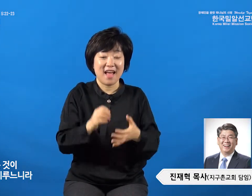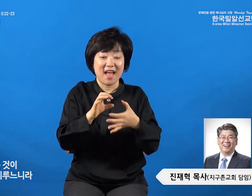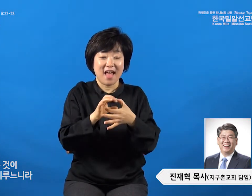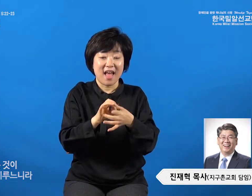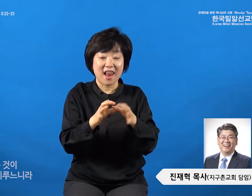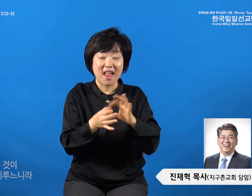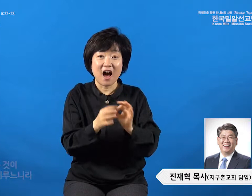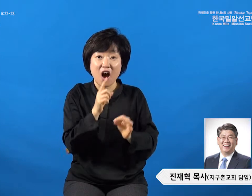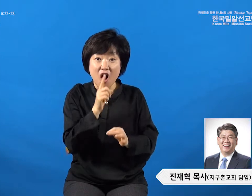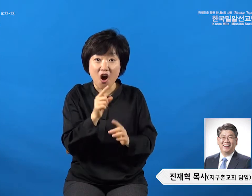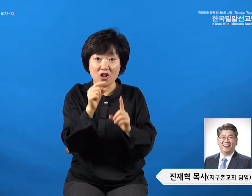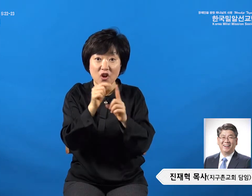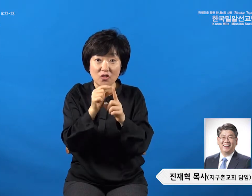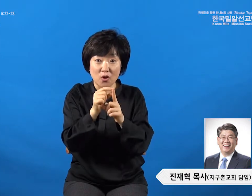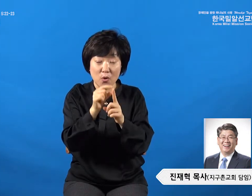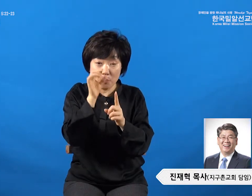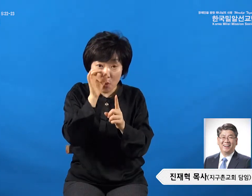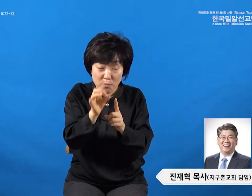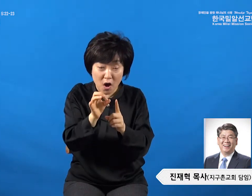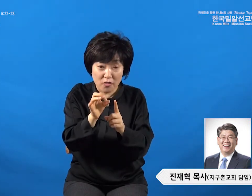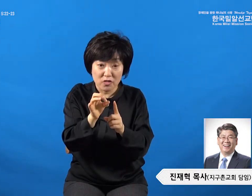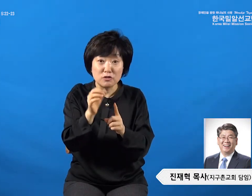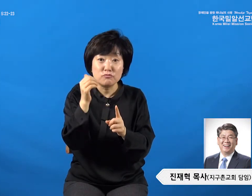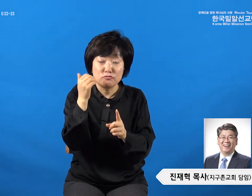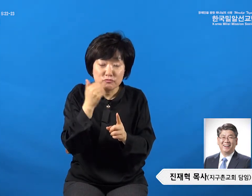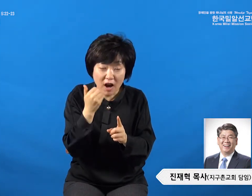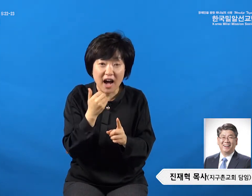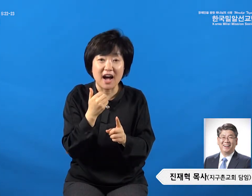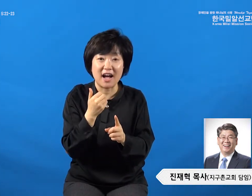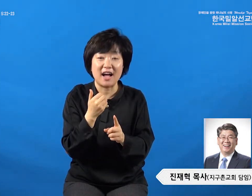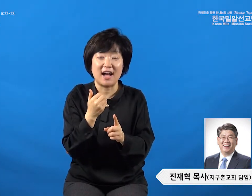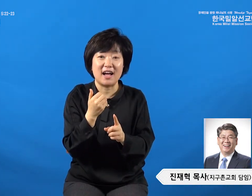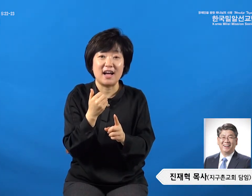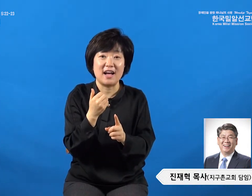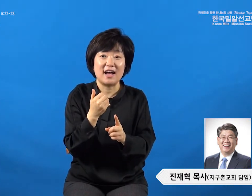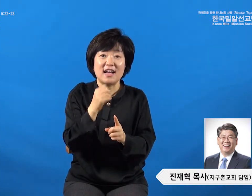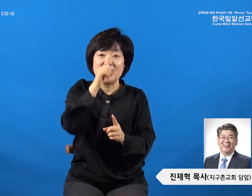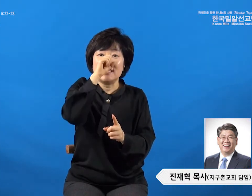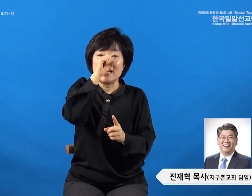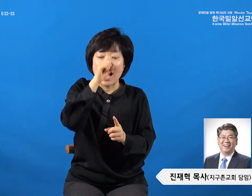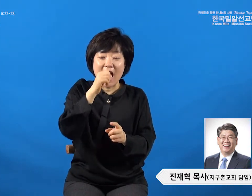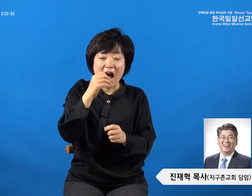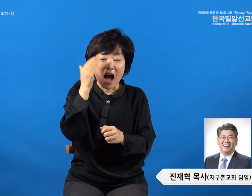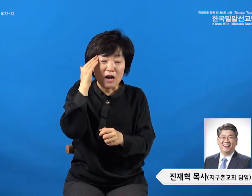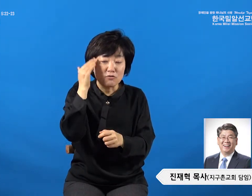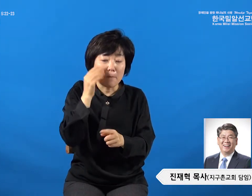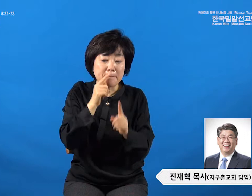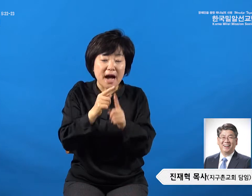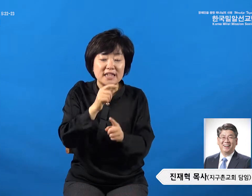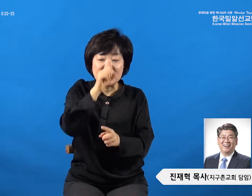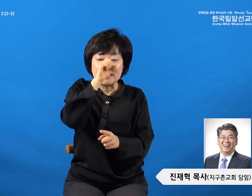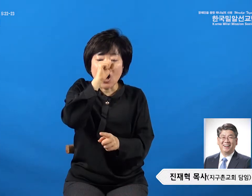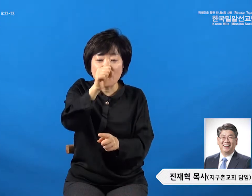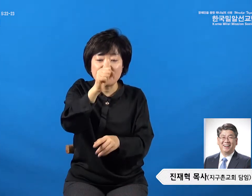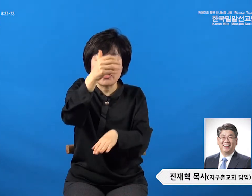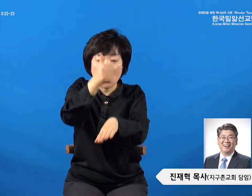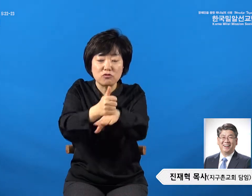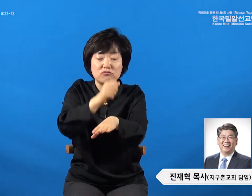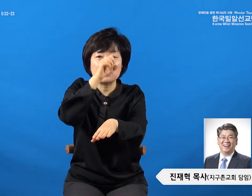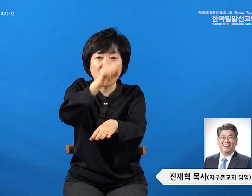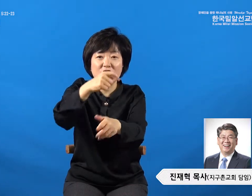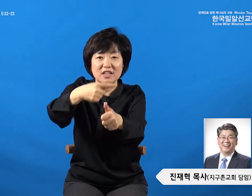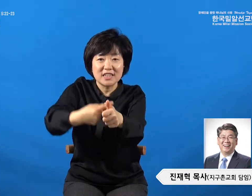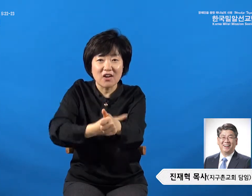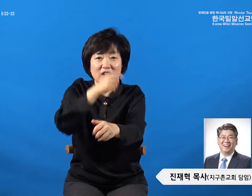말씀합니다. 헬라 원어를 보면 주어가 등장합니다. 한국말에는 선이 저절로 이루어지는 것처럼